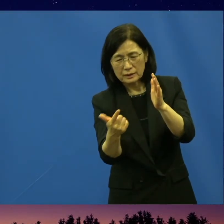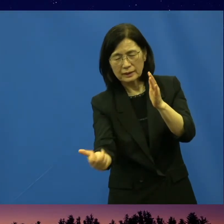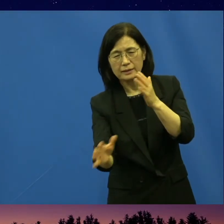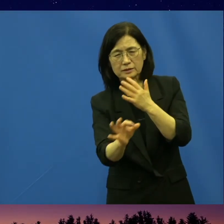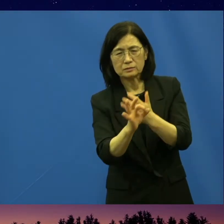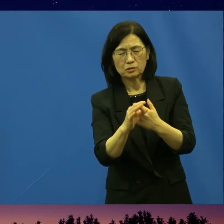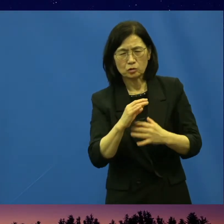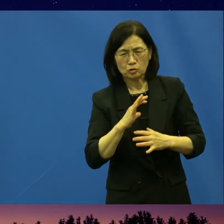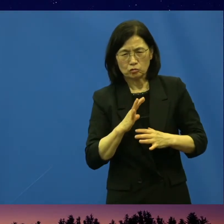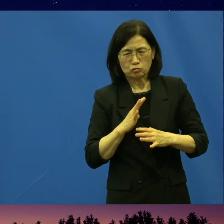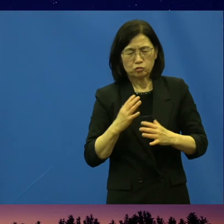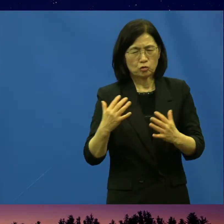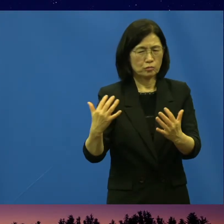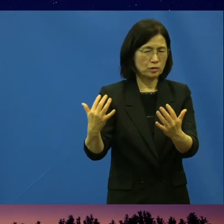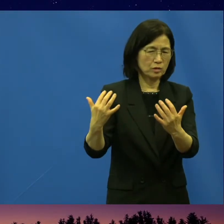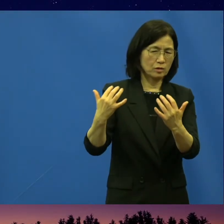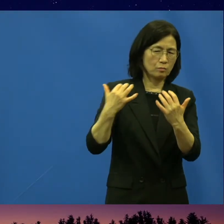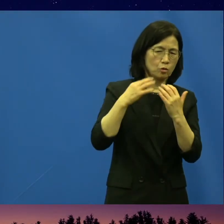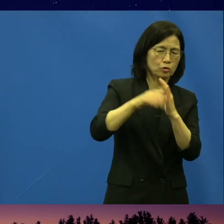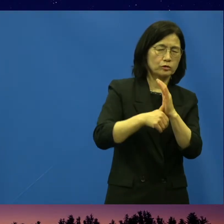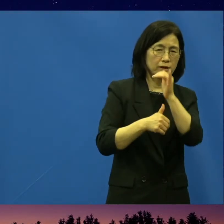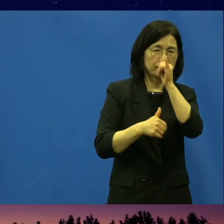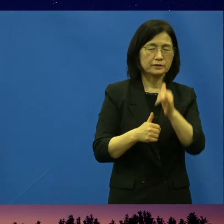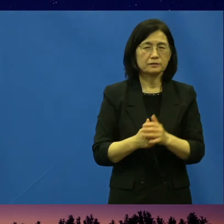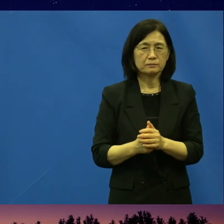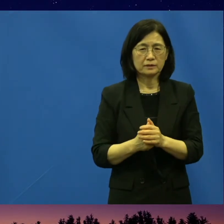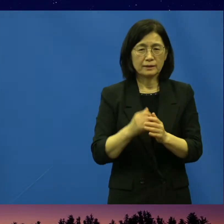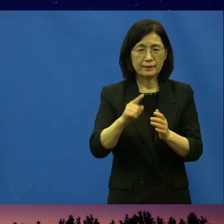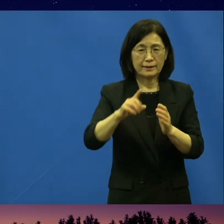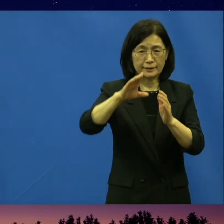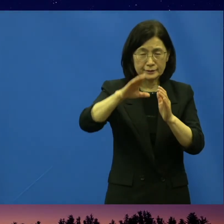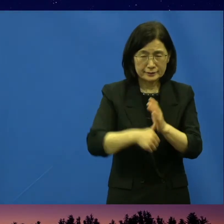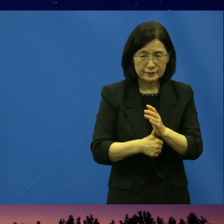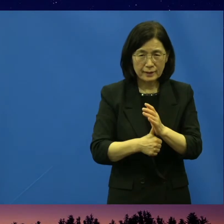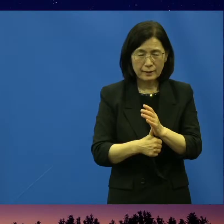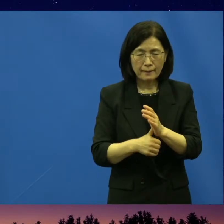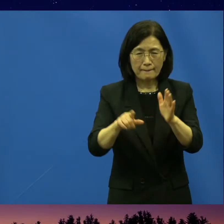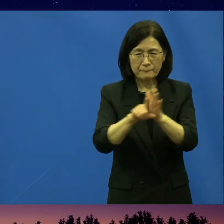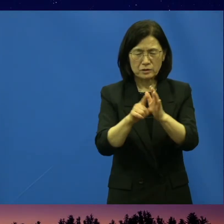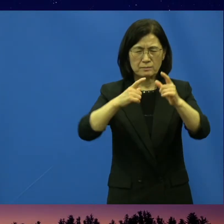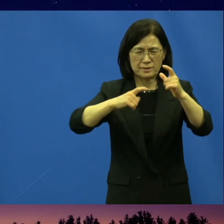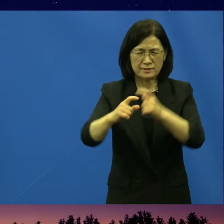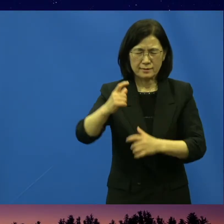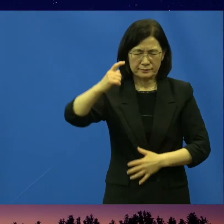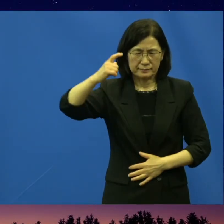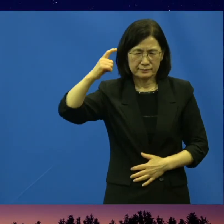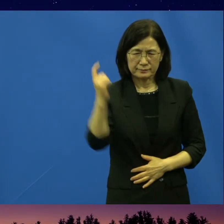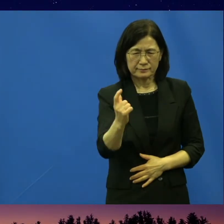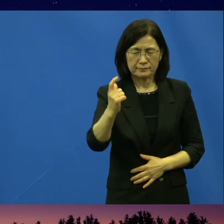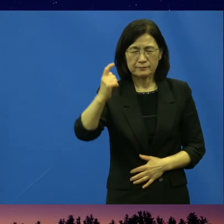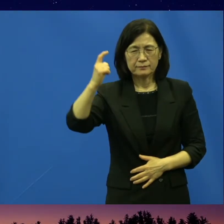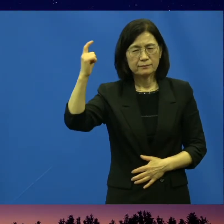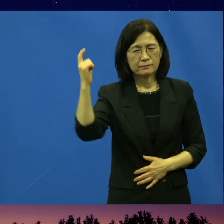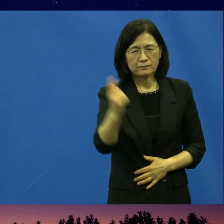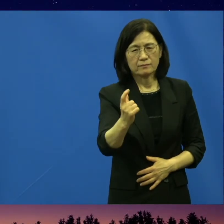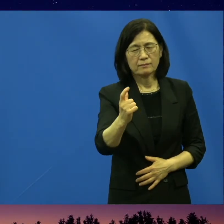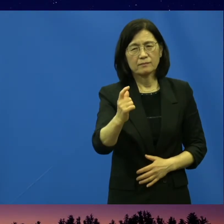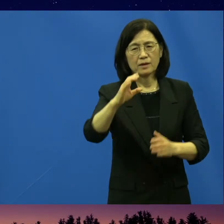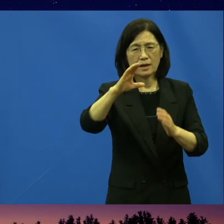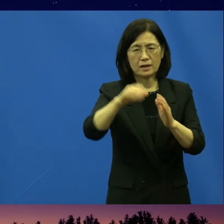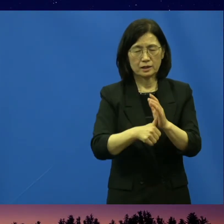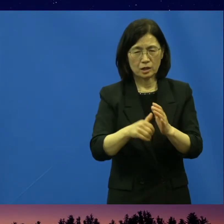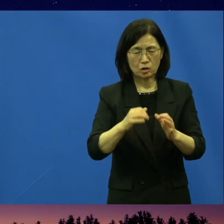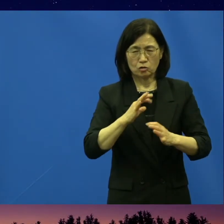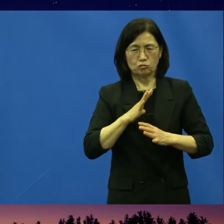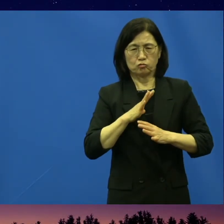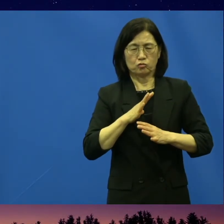있어요. 그때 어떻게 해야 돼요 여러분? 믿음을 강화해야 돼요. 믿음을 강화하면 두려움은 힘을 잃습니다. 두려움이